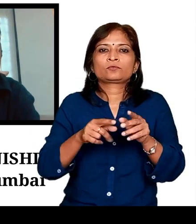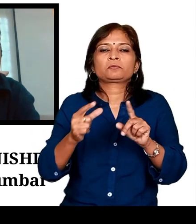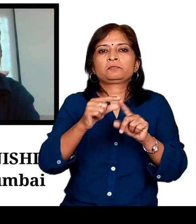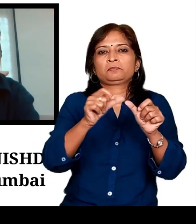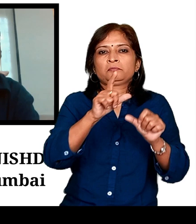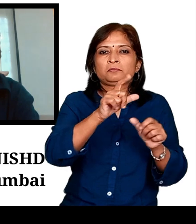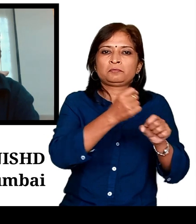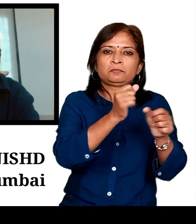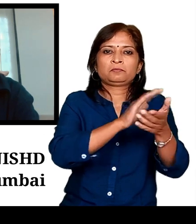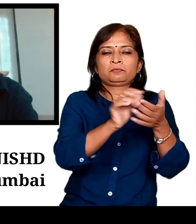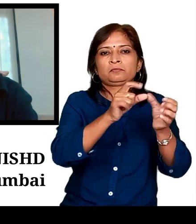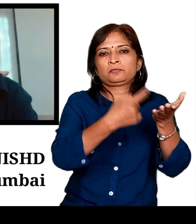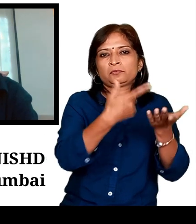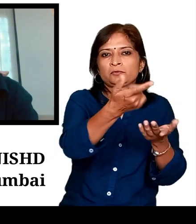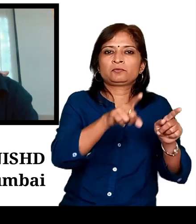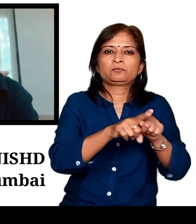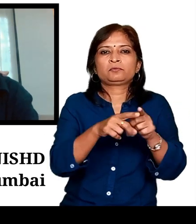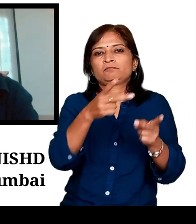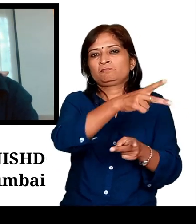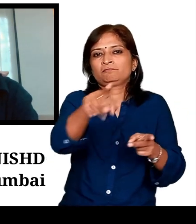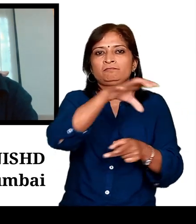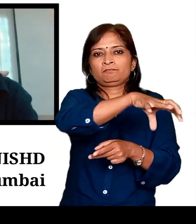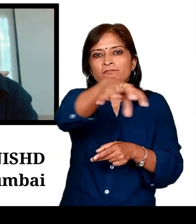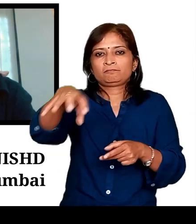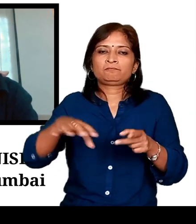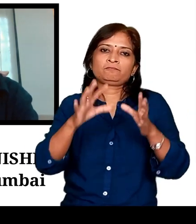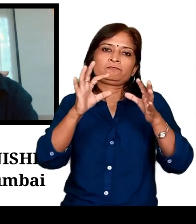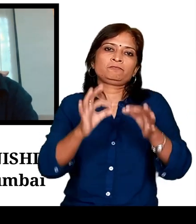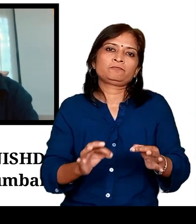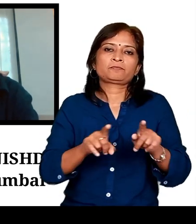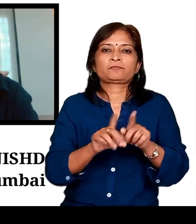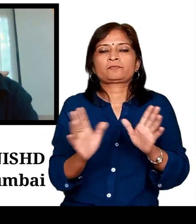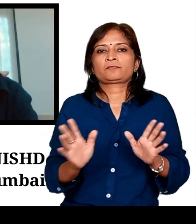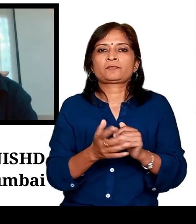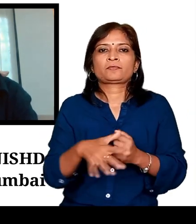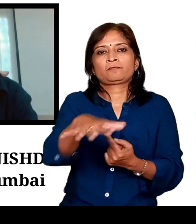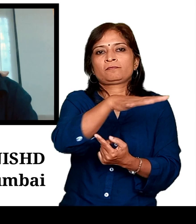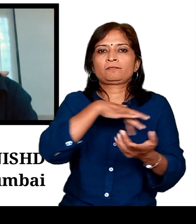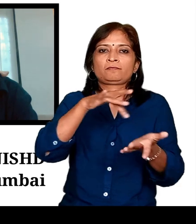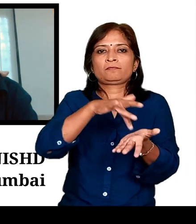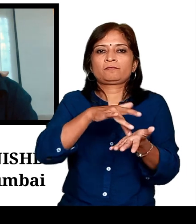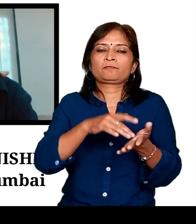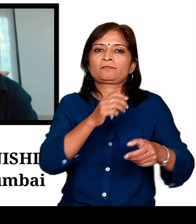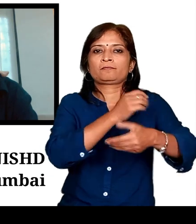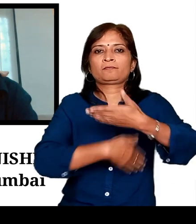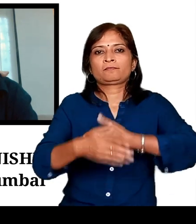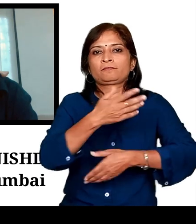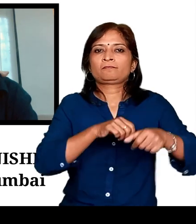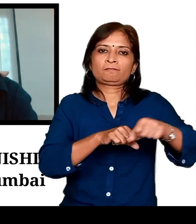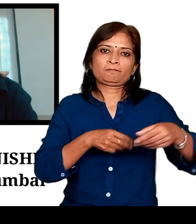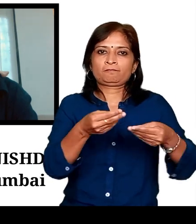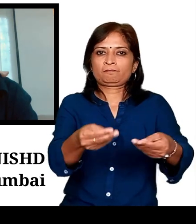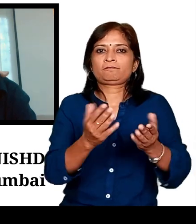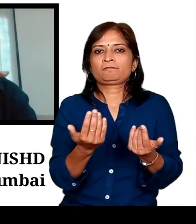वह उतने रेंज तक ही हम इश्यू कर सकते हैं। जी सर, अभी हमने मुख्य तौर पर बात की